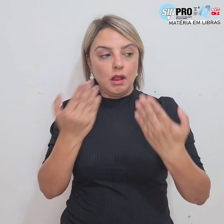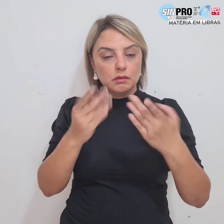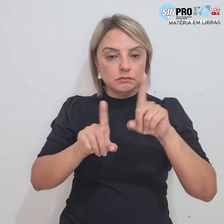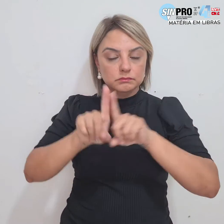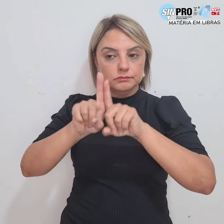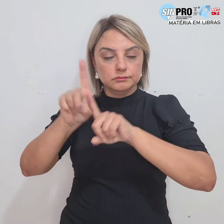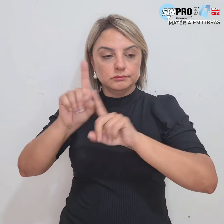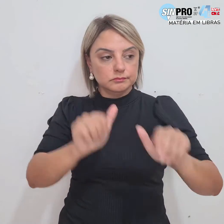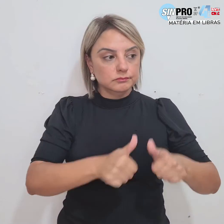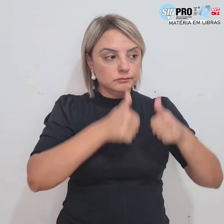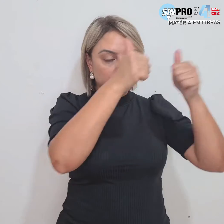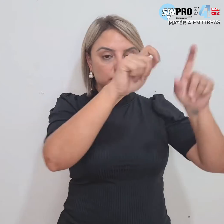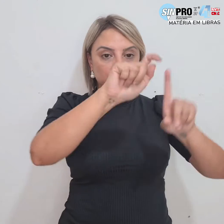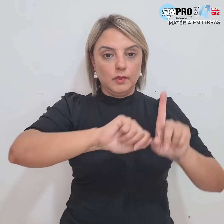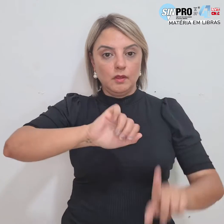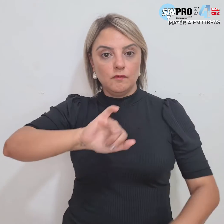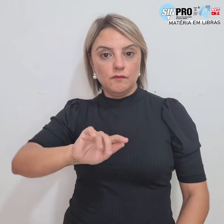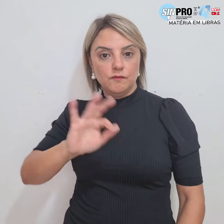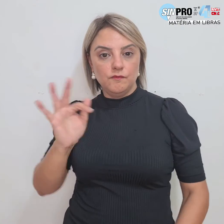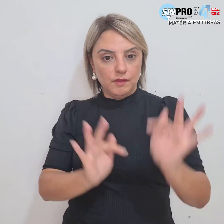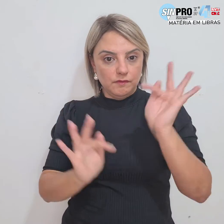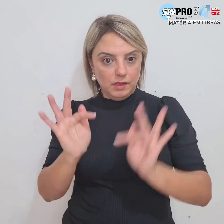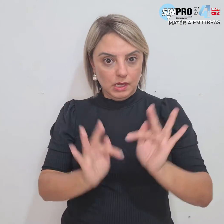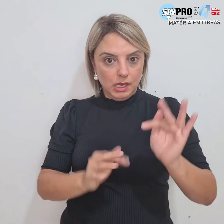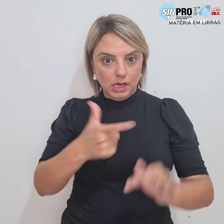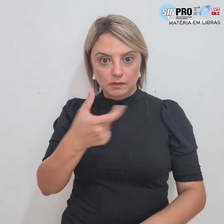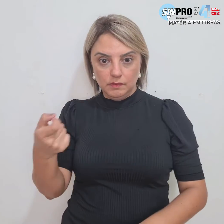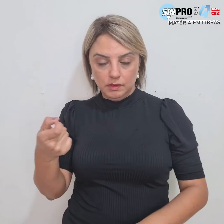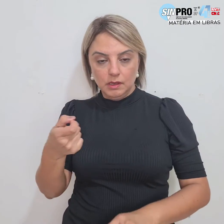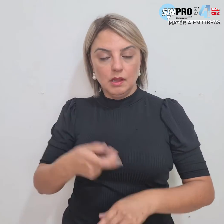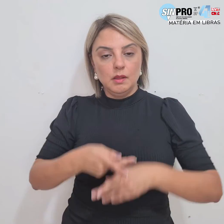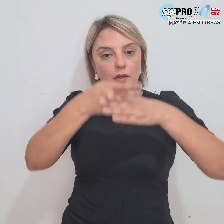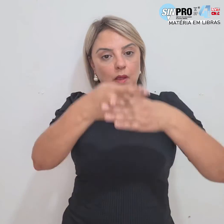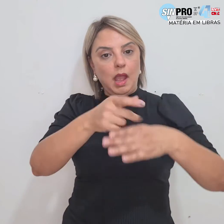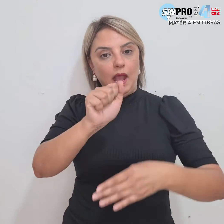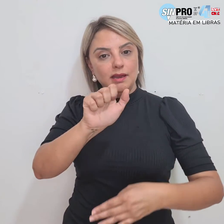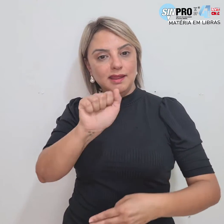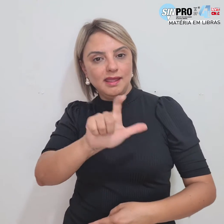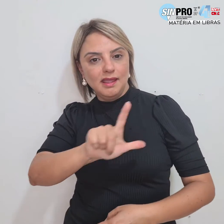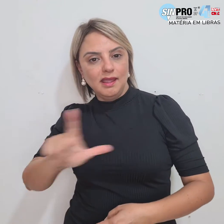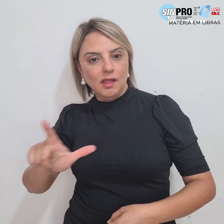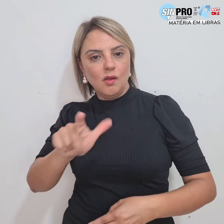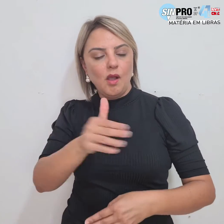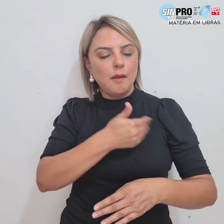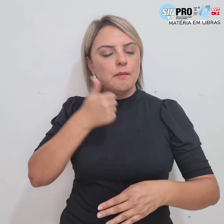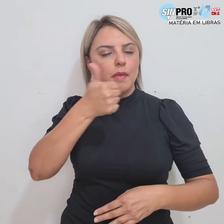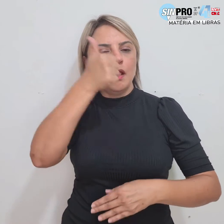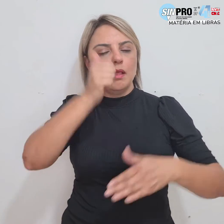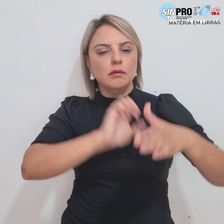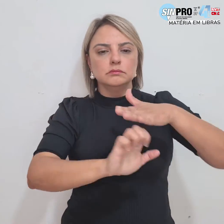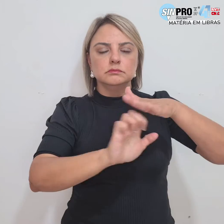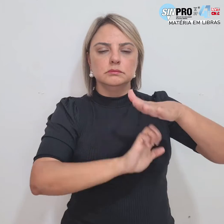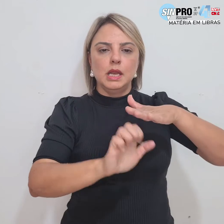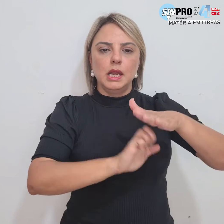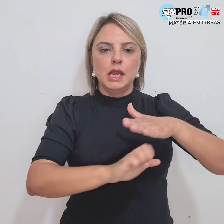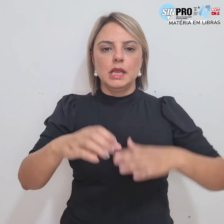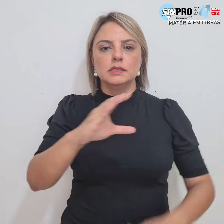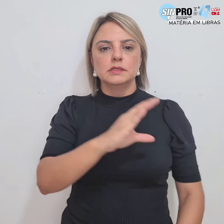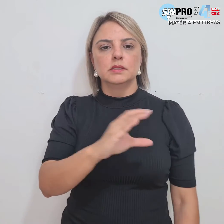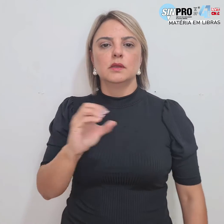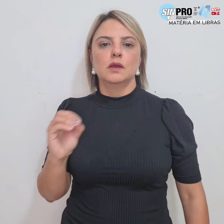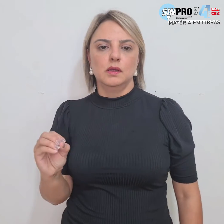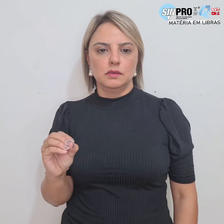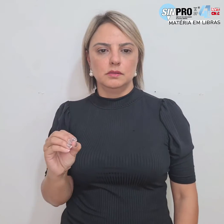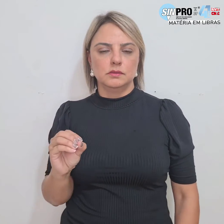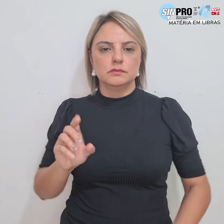indicadores de qualidade. Em fevereiro de 2020, recebeu o prêmio ANEEL de qualidade como a melhor concessionária